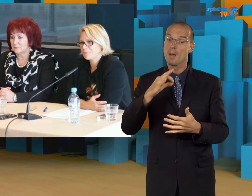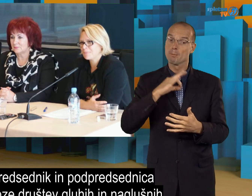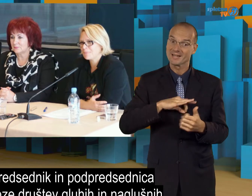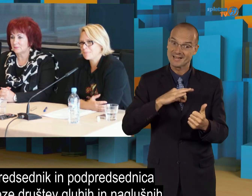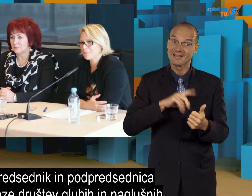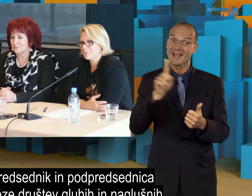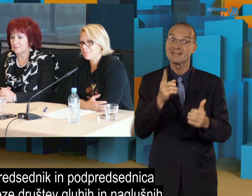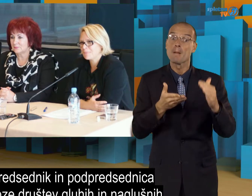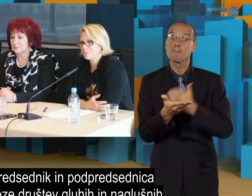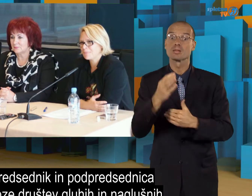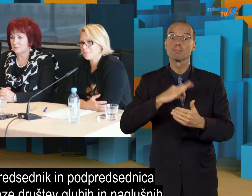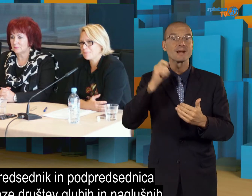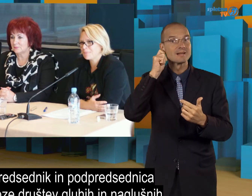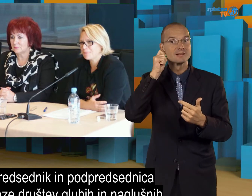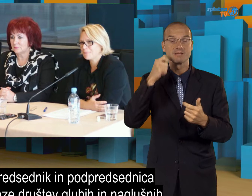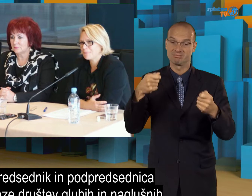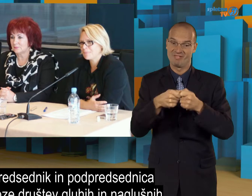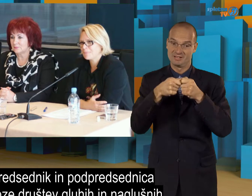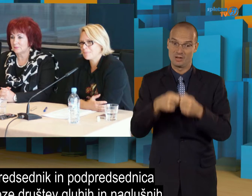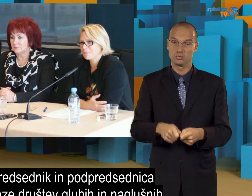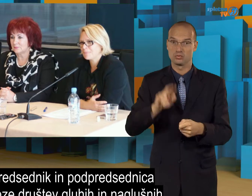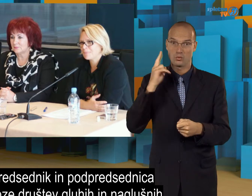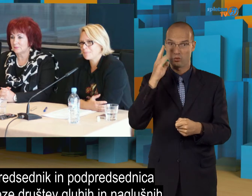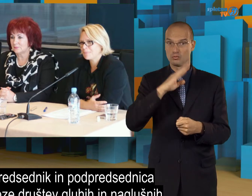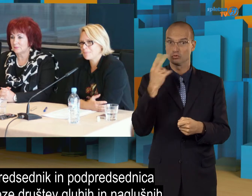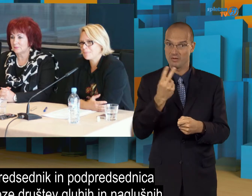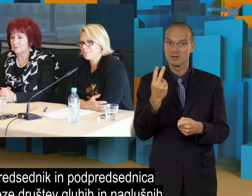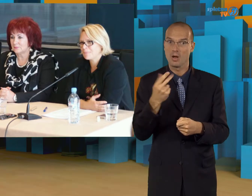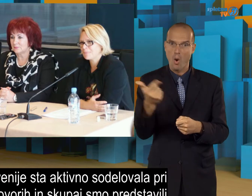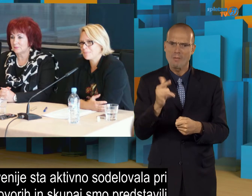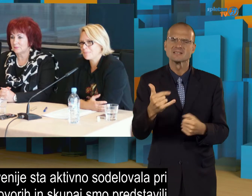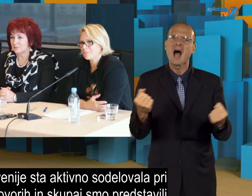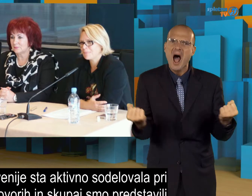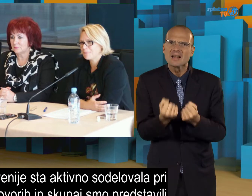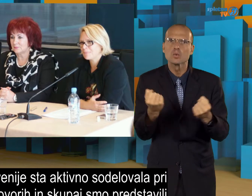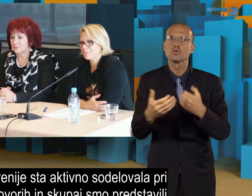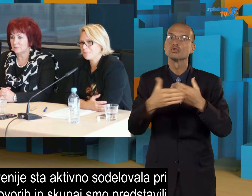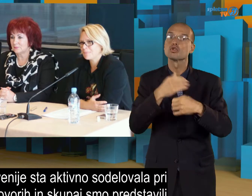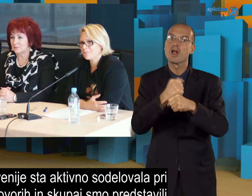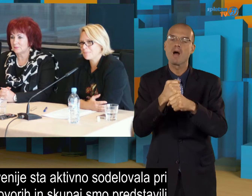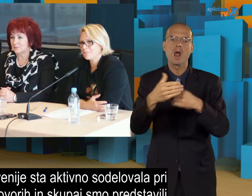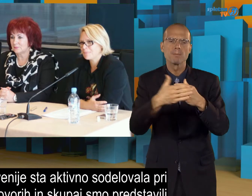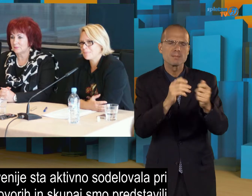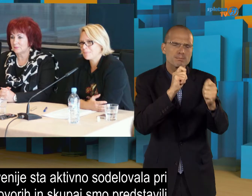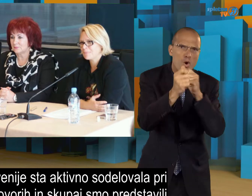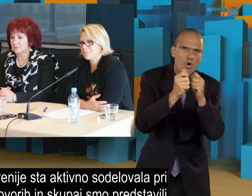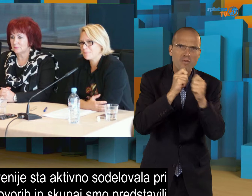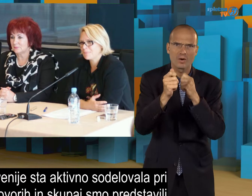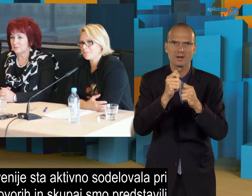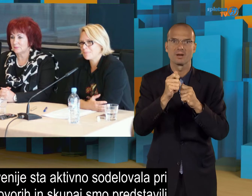Predsednik in podpredsednica Zveze društev gluhih in naglušnih Slovenije sta aktivno sodelovala pri pogovorih in skupaj smo